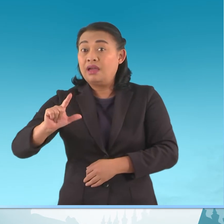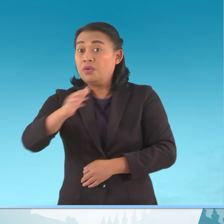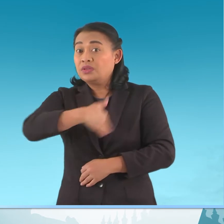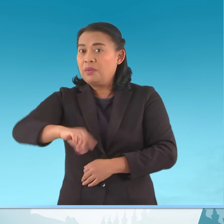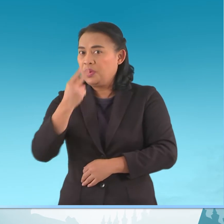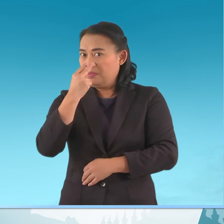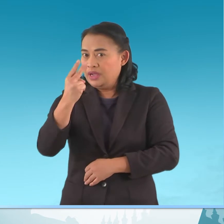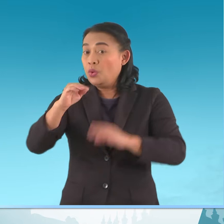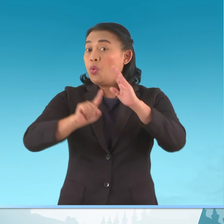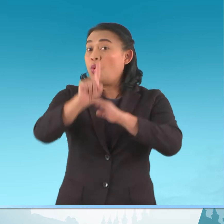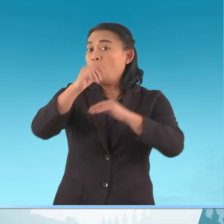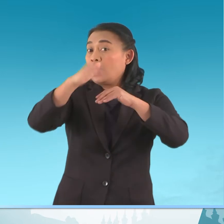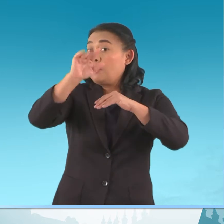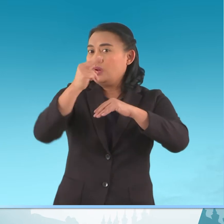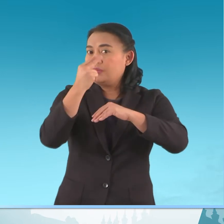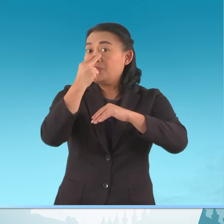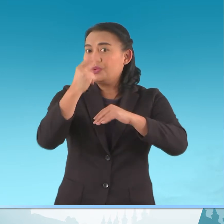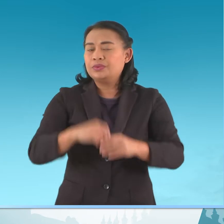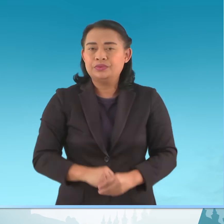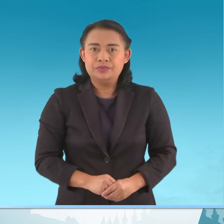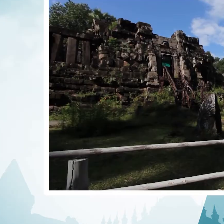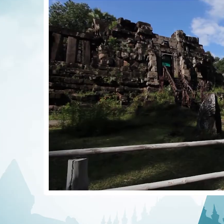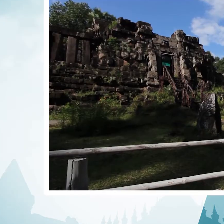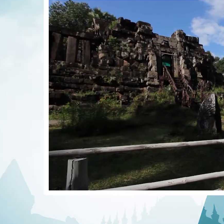ไปดูด้านบนดีกว่าครับมากันเลยอ่ะ